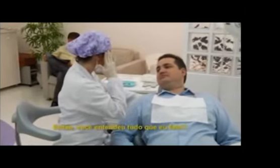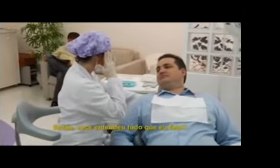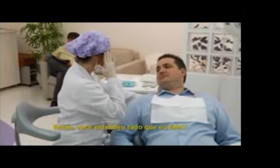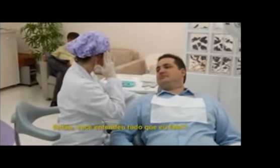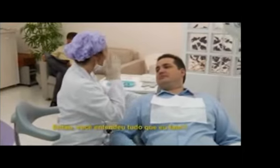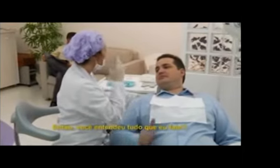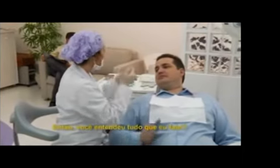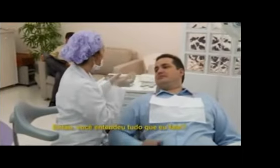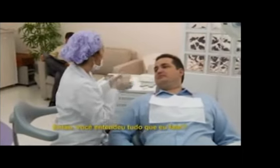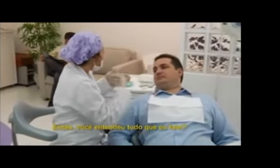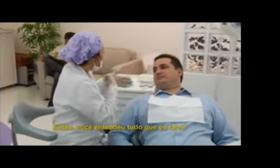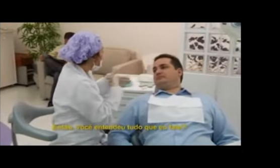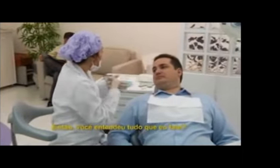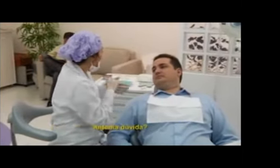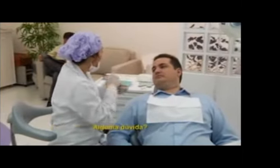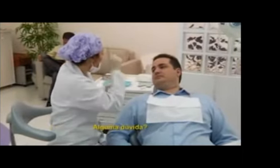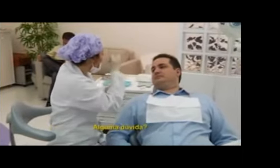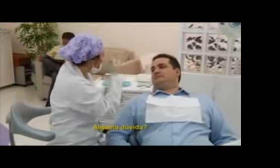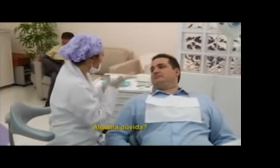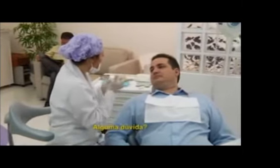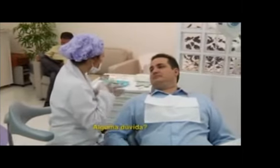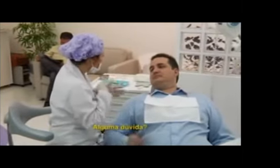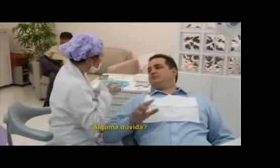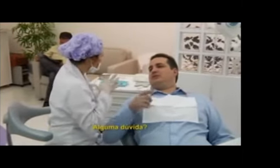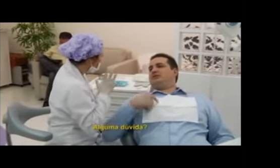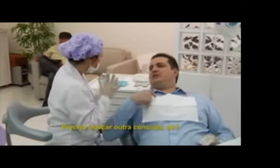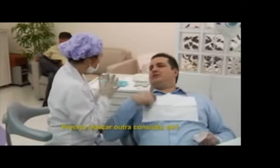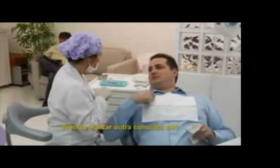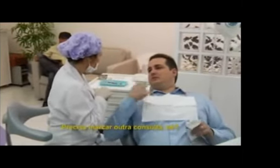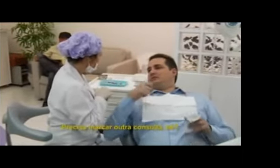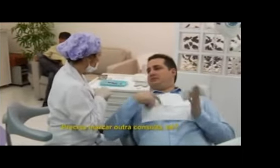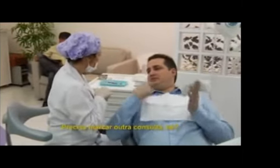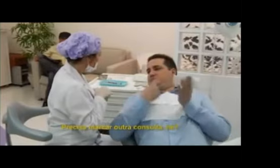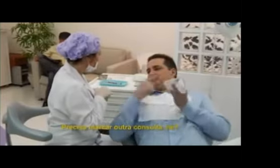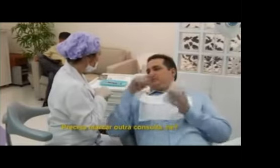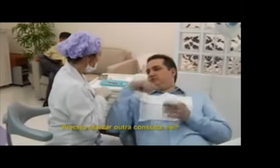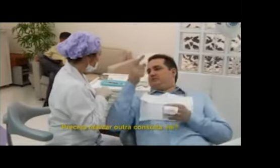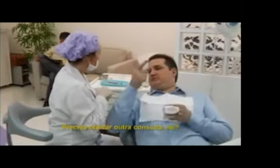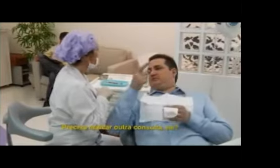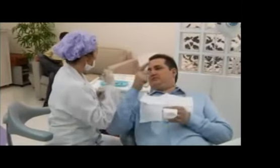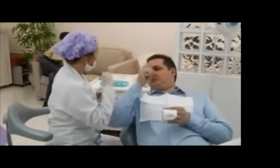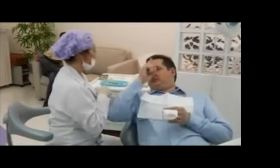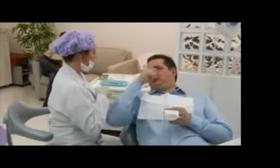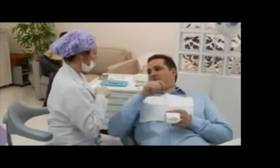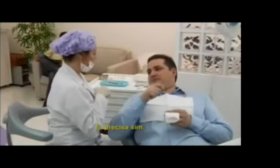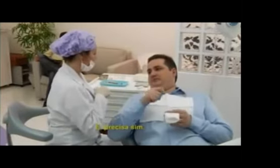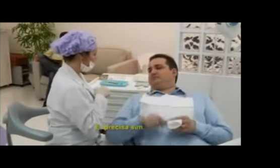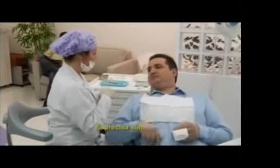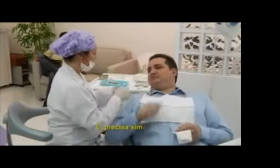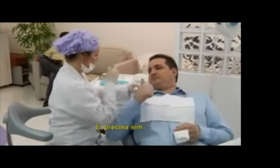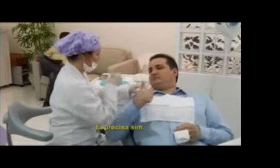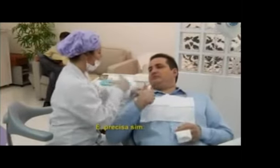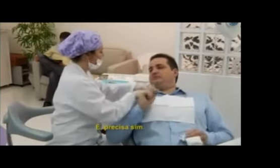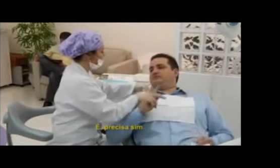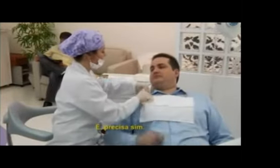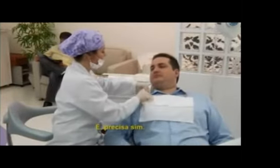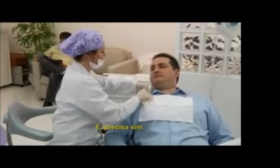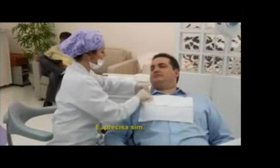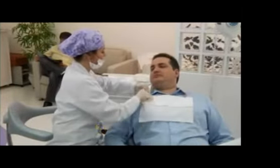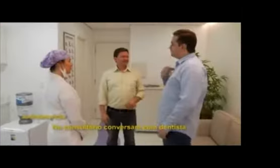Ok? Você entendeu tudo que eu falei? Tem alguma dúvida? Precisa marcar outra consulta, né? É, precisa